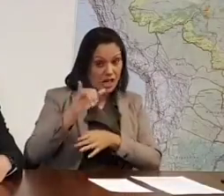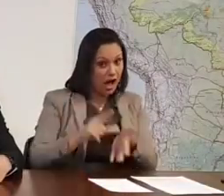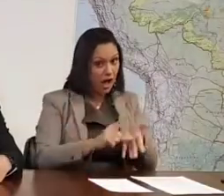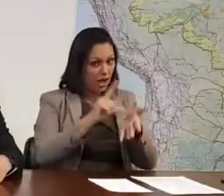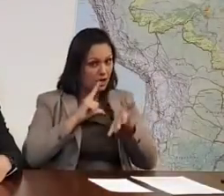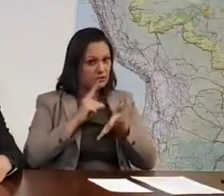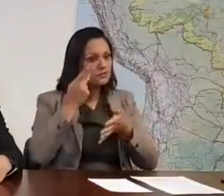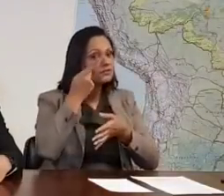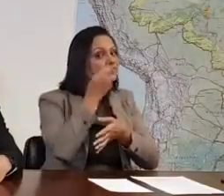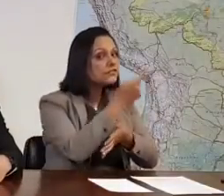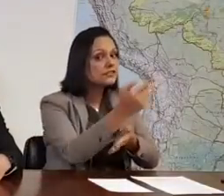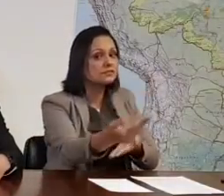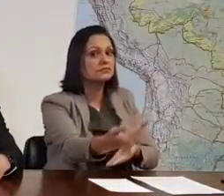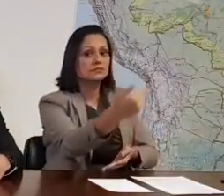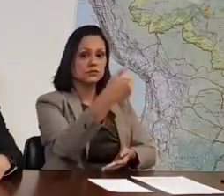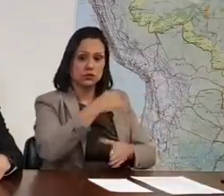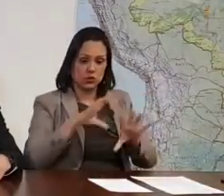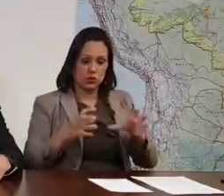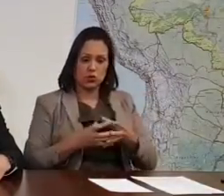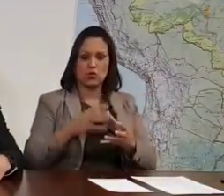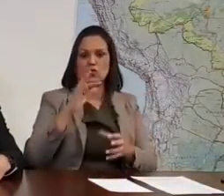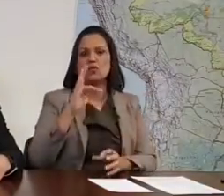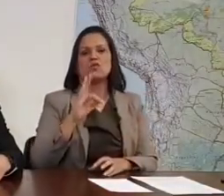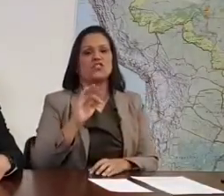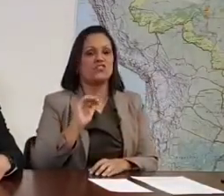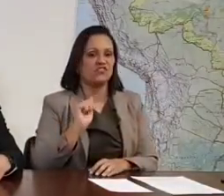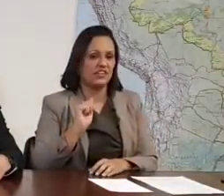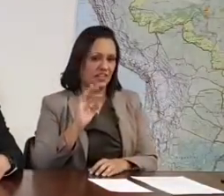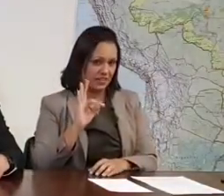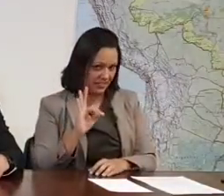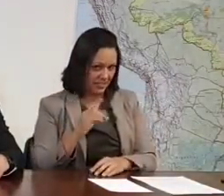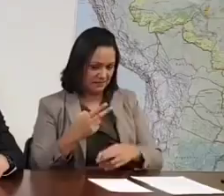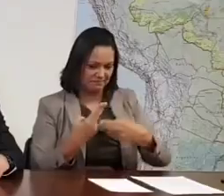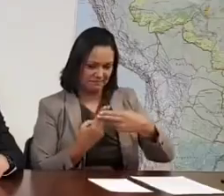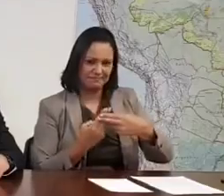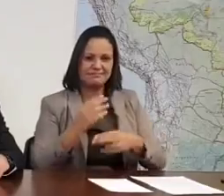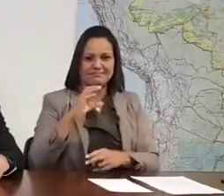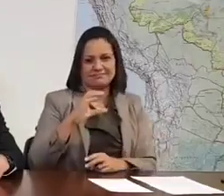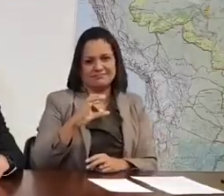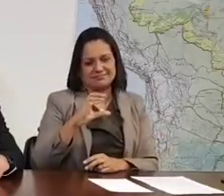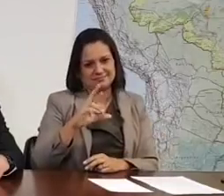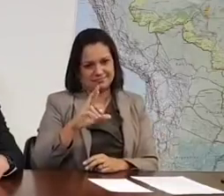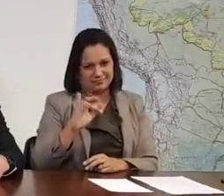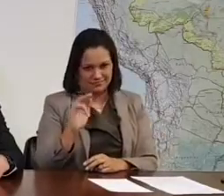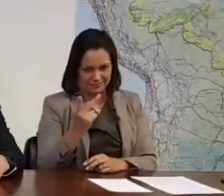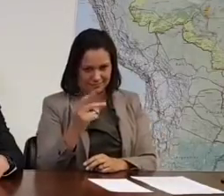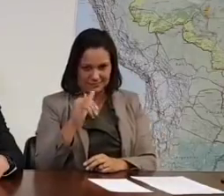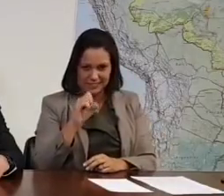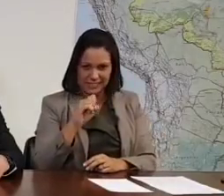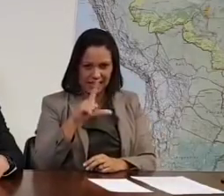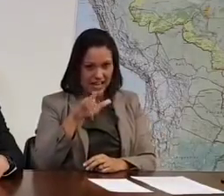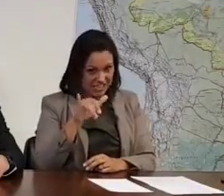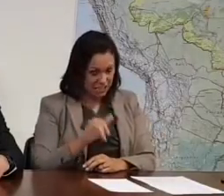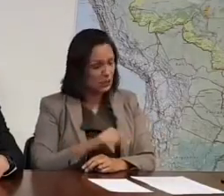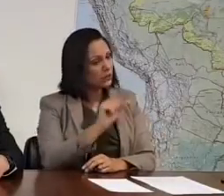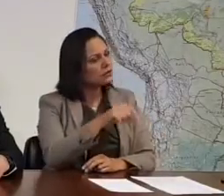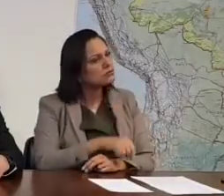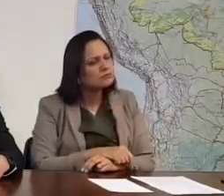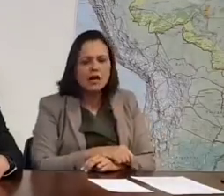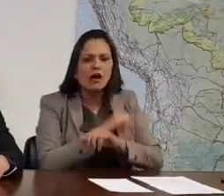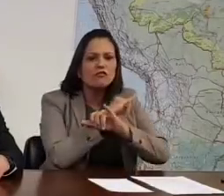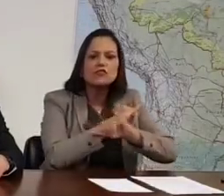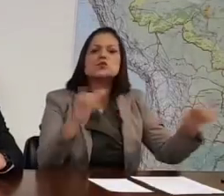visita da cúpula da Fiat Chrysler e logo depois eles anunciaram isso. 16 bilhões de investimento